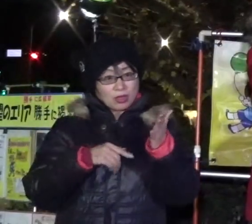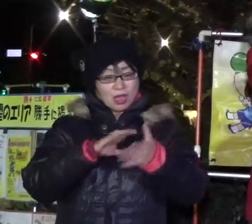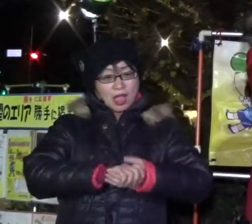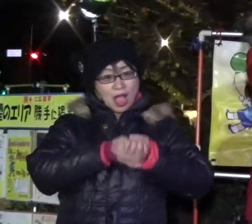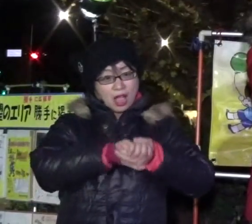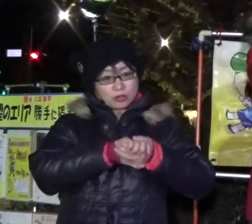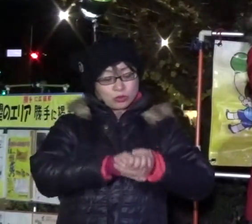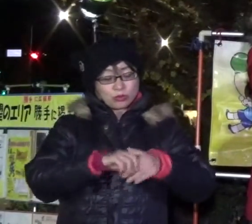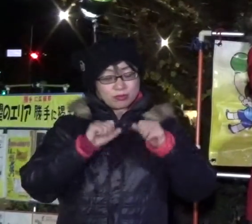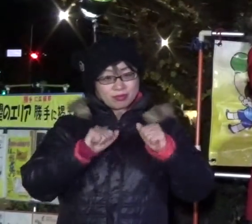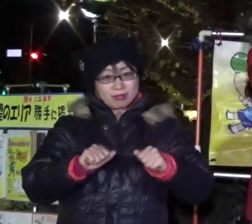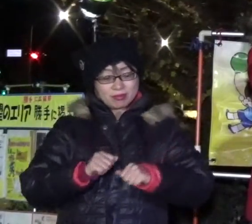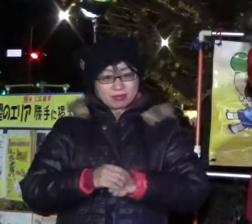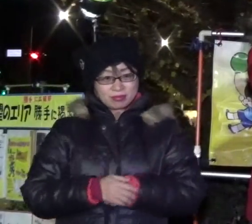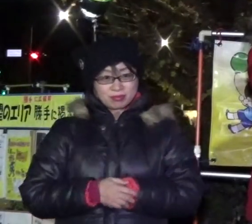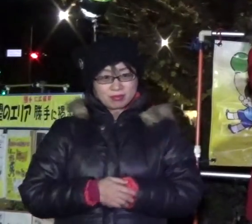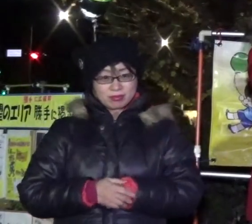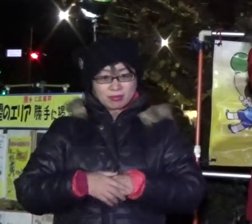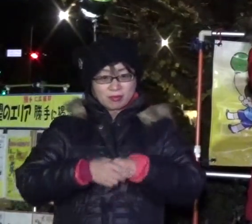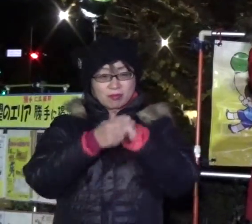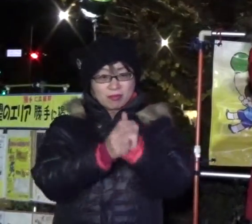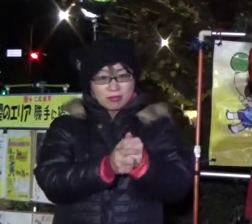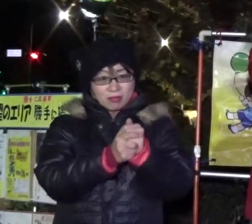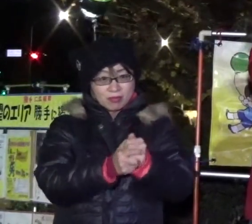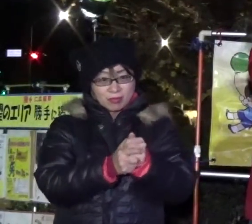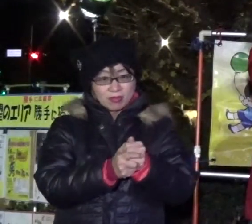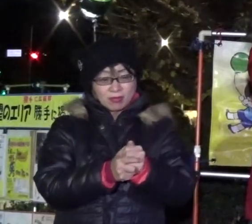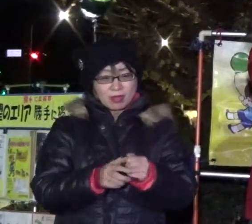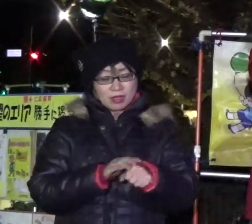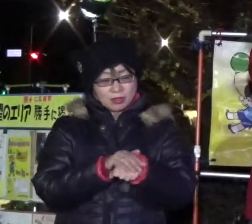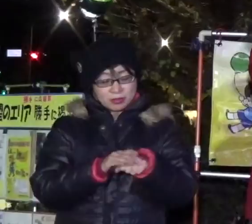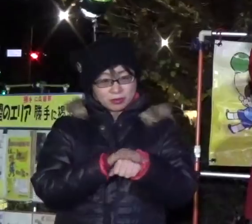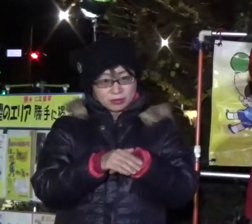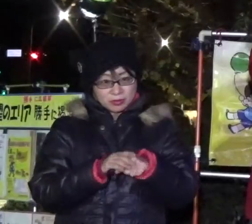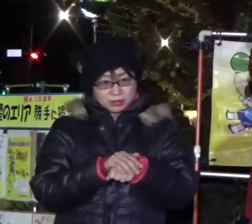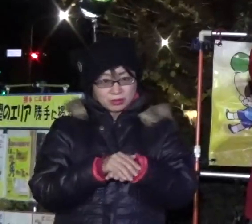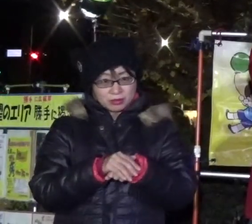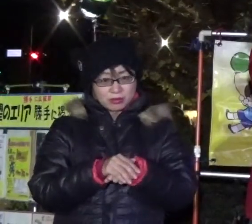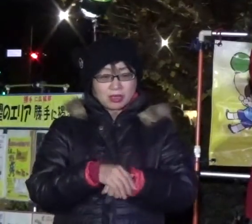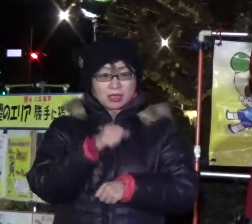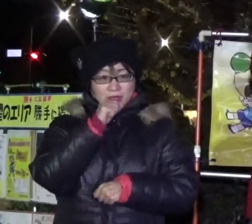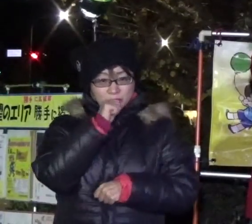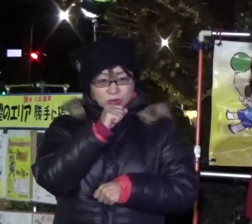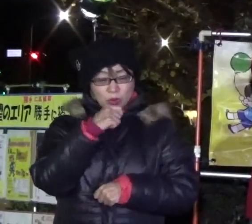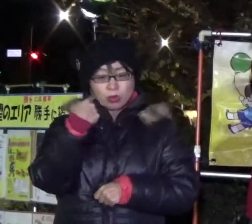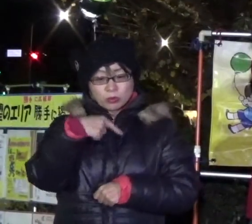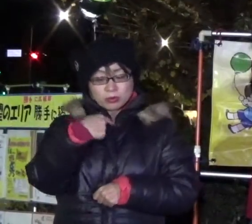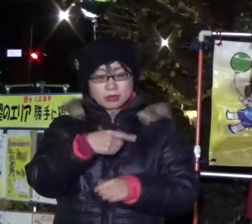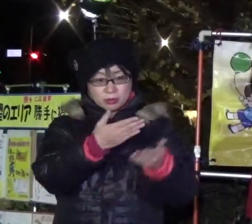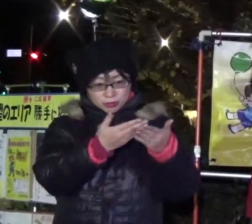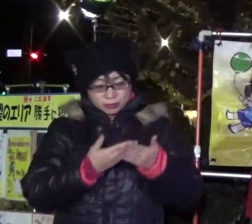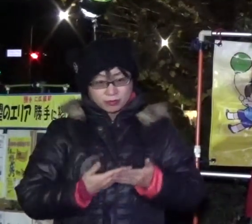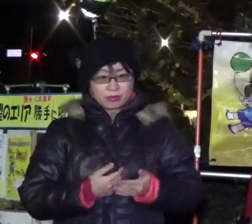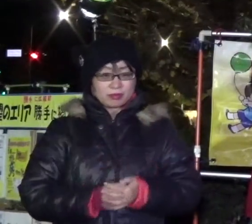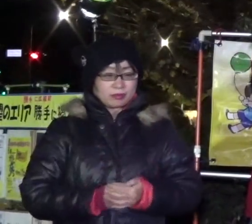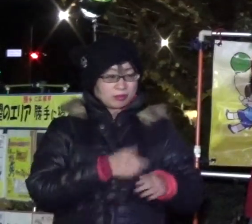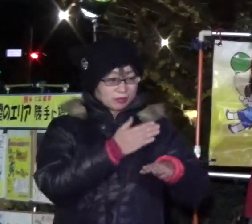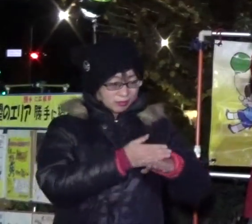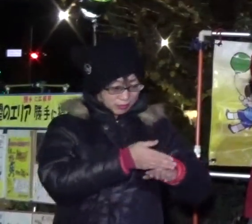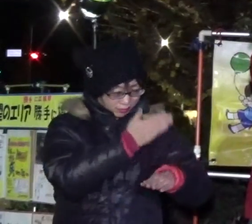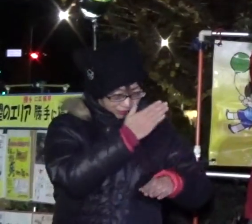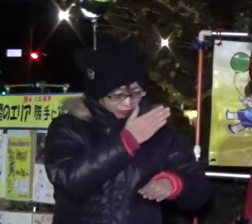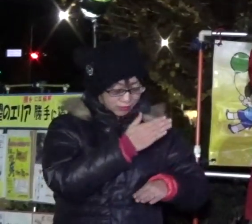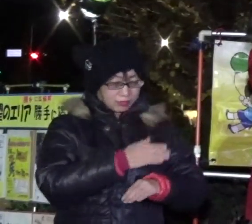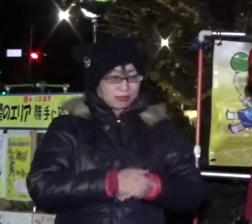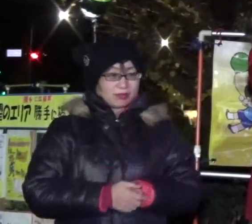ました。両手で丁寧に人と接するのはこのようにするのはと教わりました。次郎さんありがとうございました